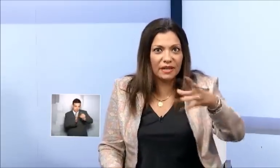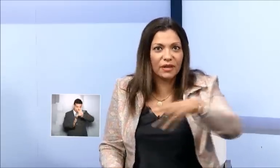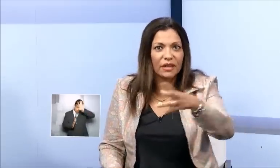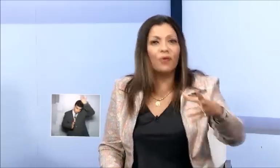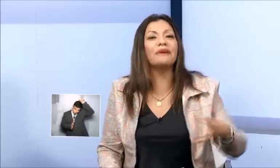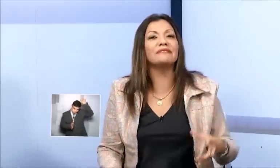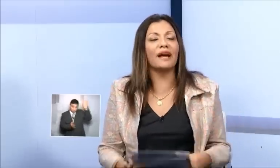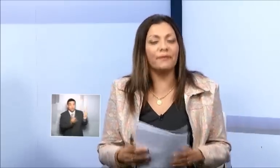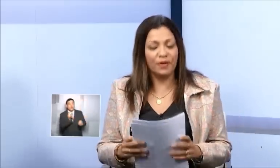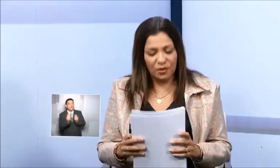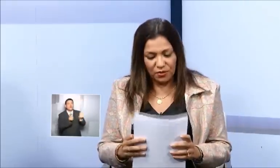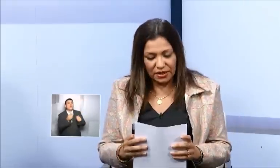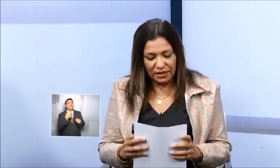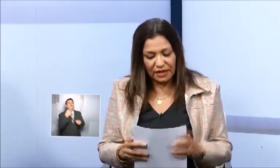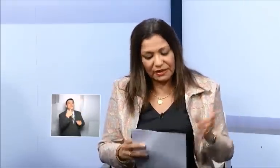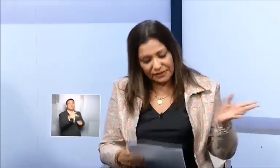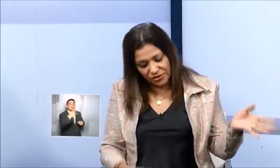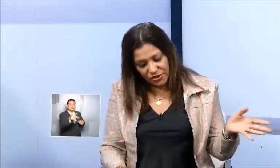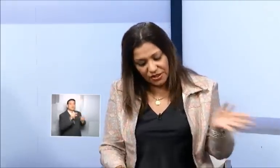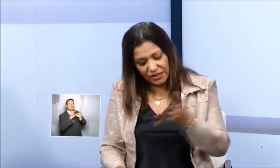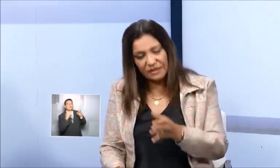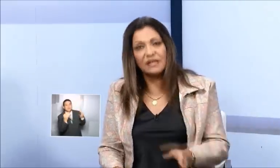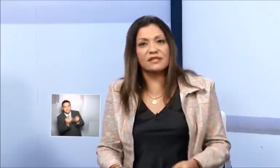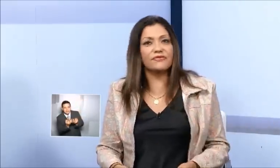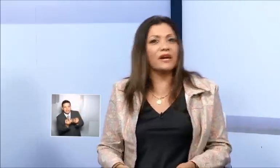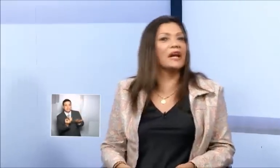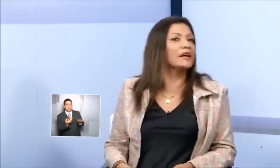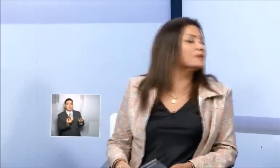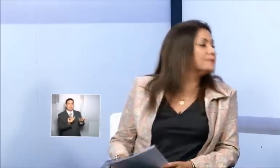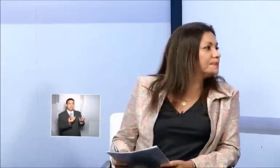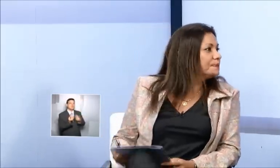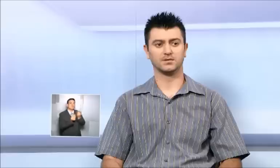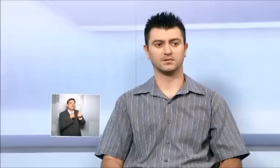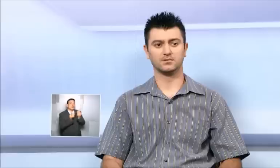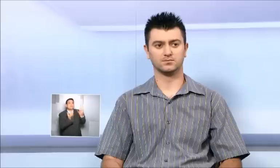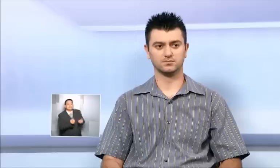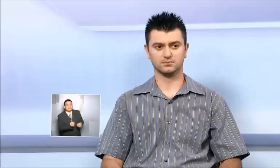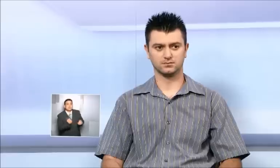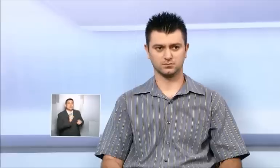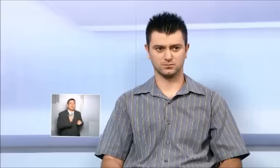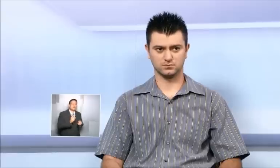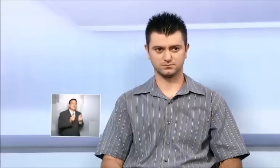estava querendo aqui comentar o que a Cristiane e a Tereza falaram.